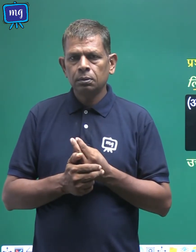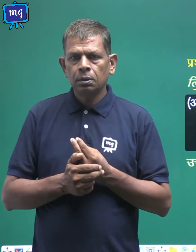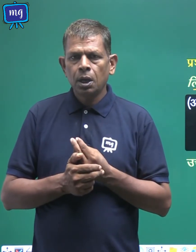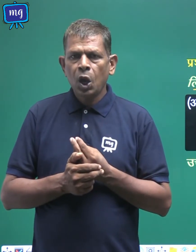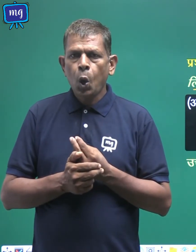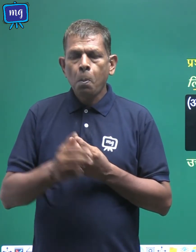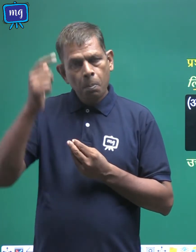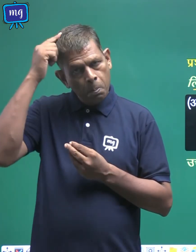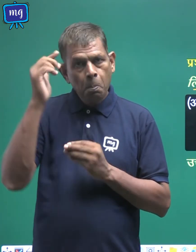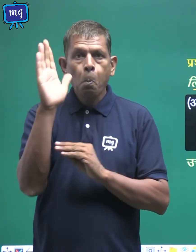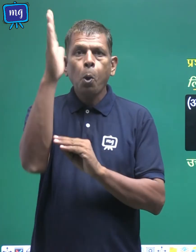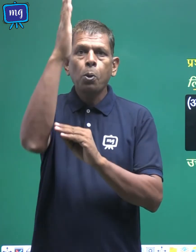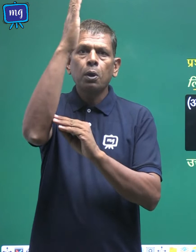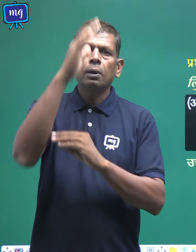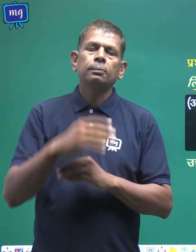बाजरा।